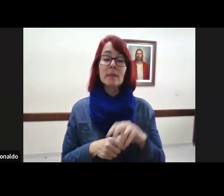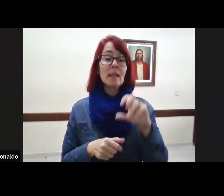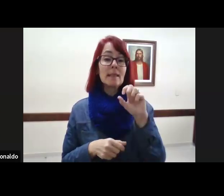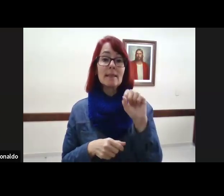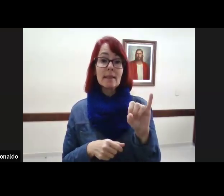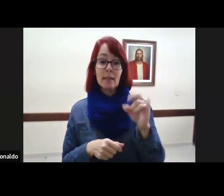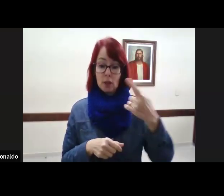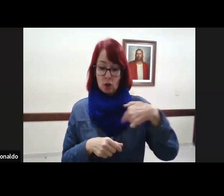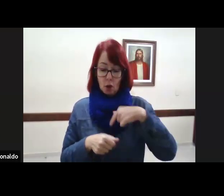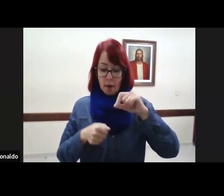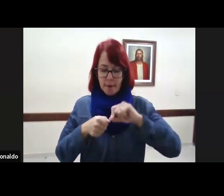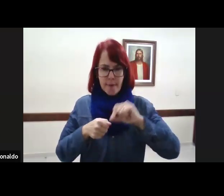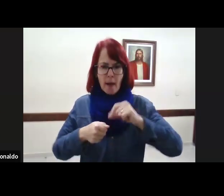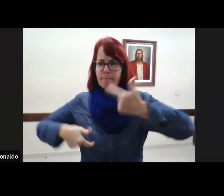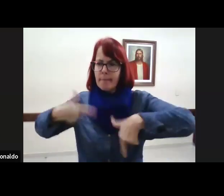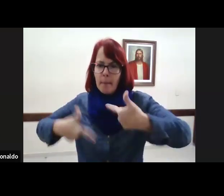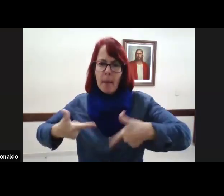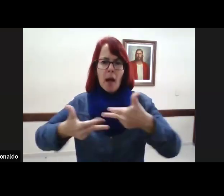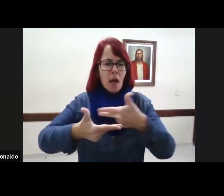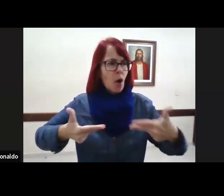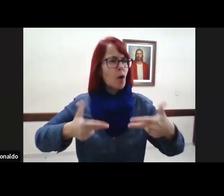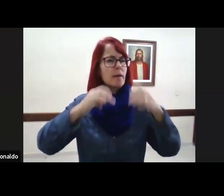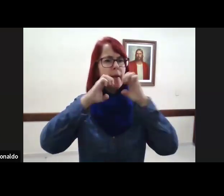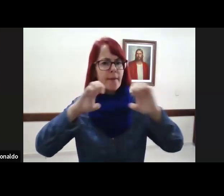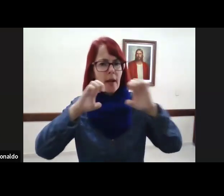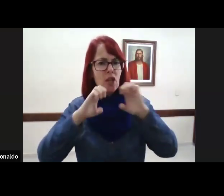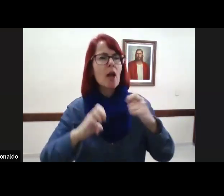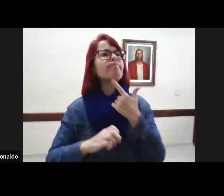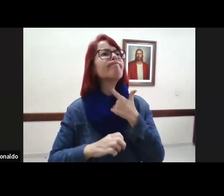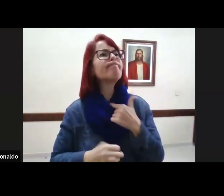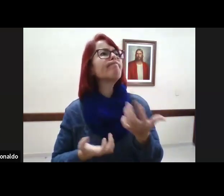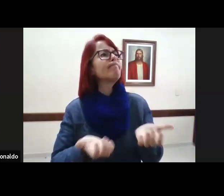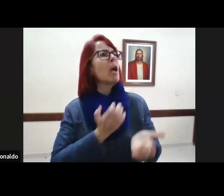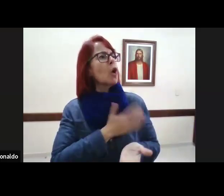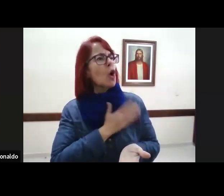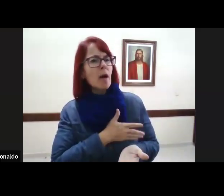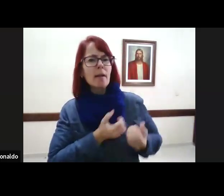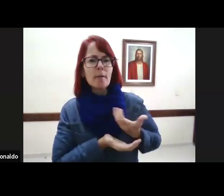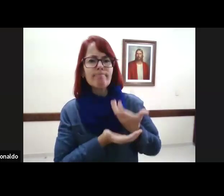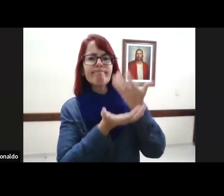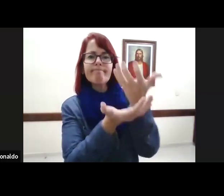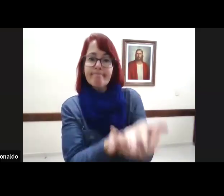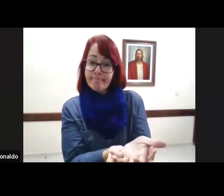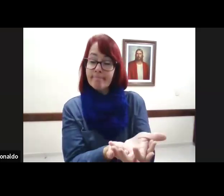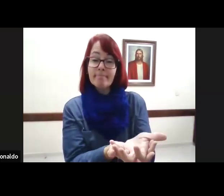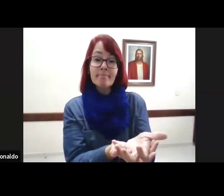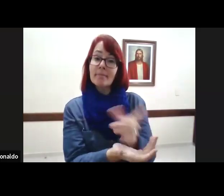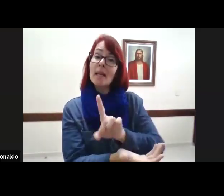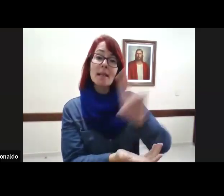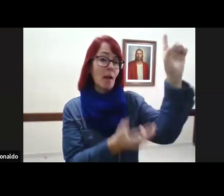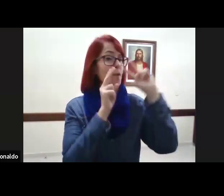fazemos na obra dele, e fazemos com intenção e de coração, todas as coisas elas são vistas. O